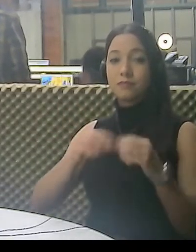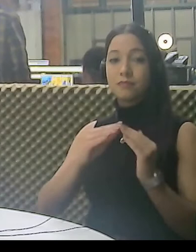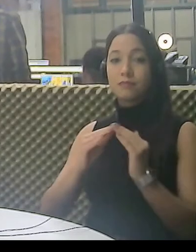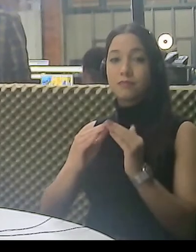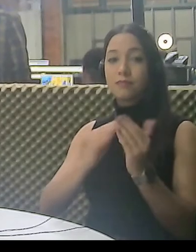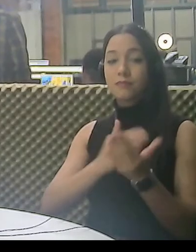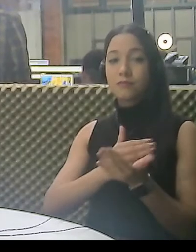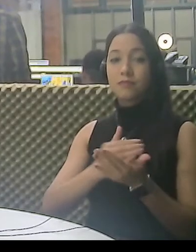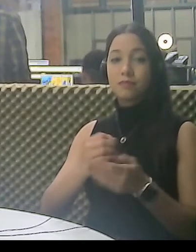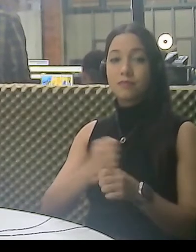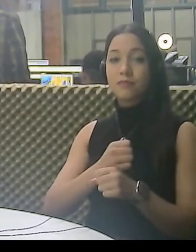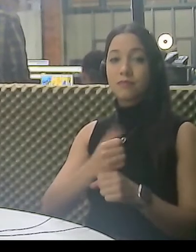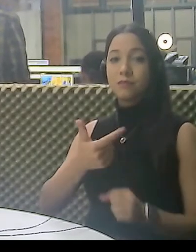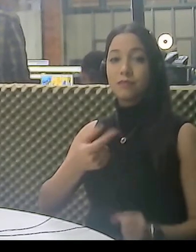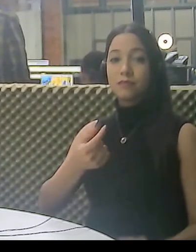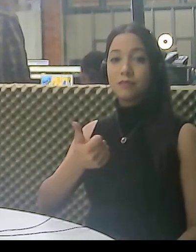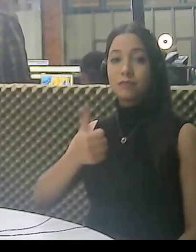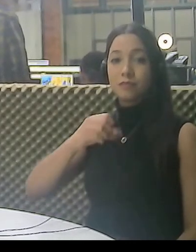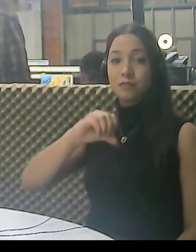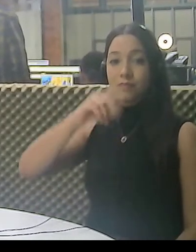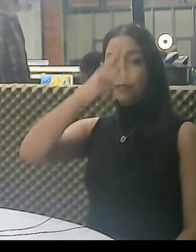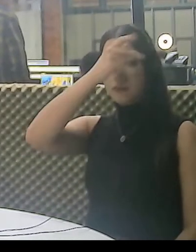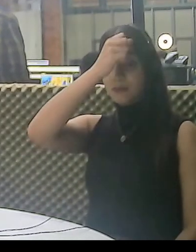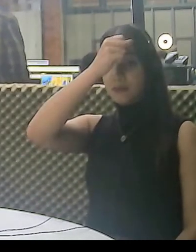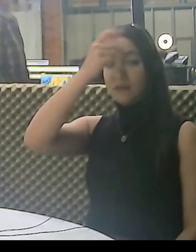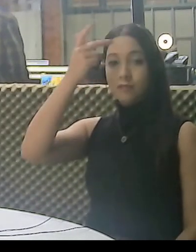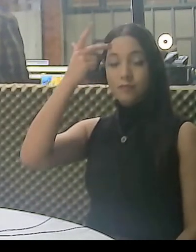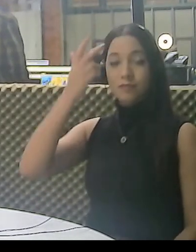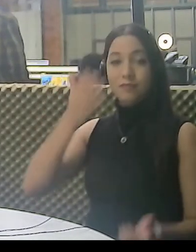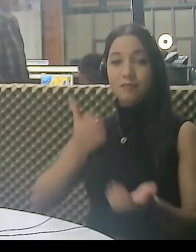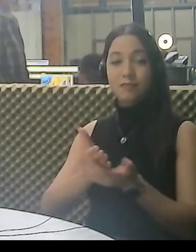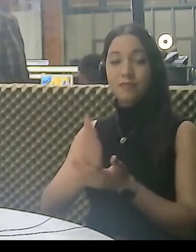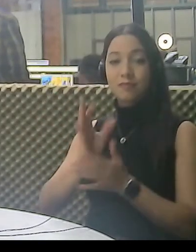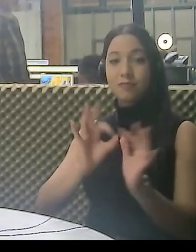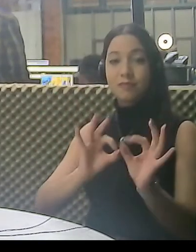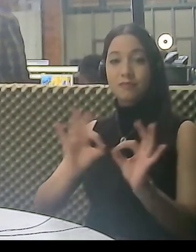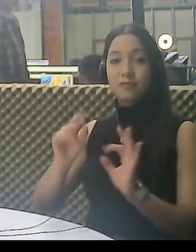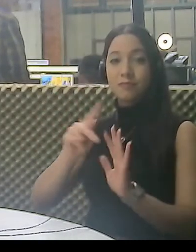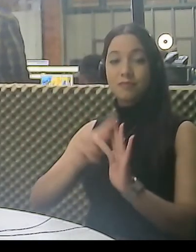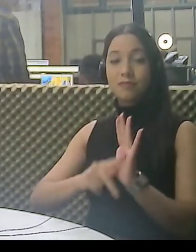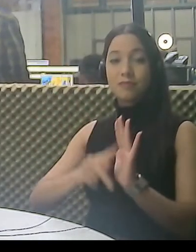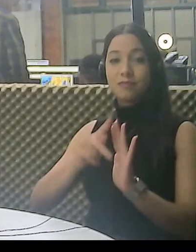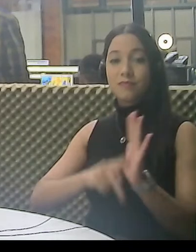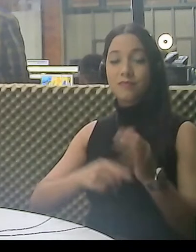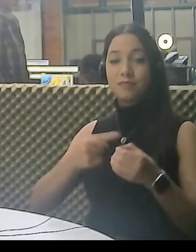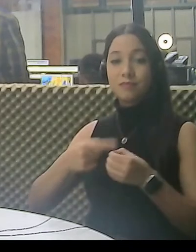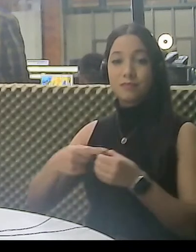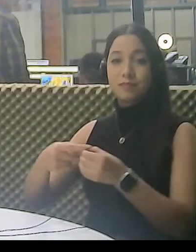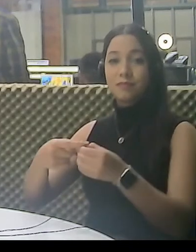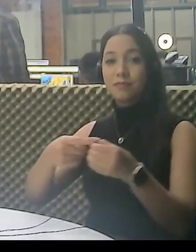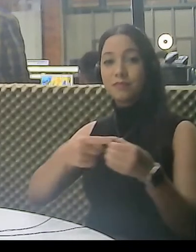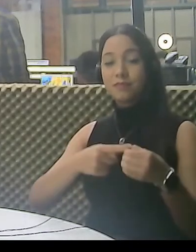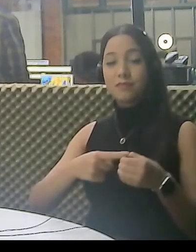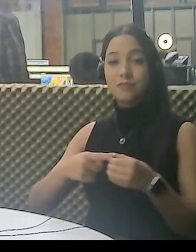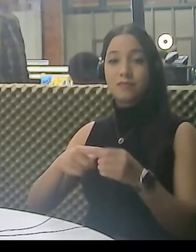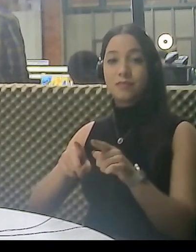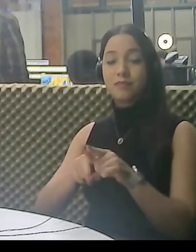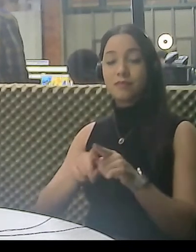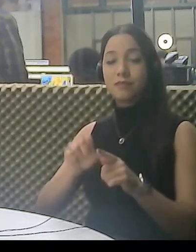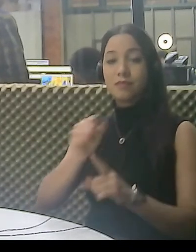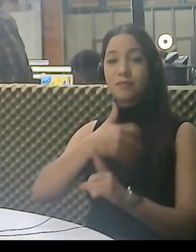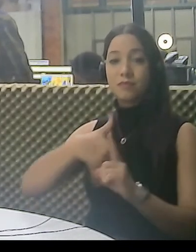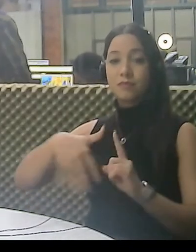no ano de 2019, quando o prefeito autorizou a elaboração dos projetos de urbanização e o levantamento social